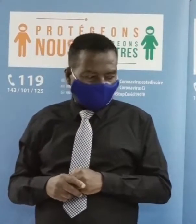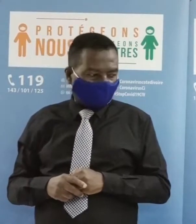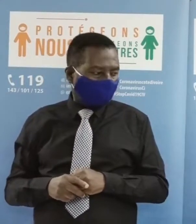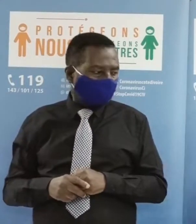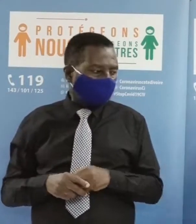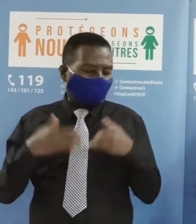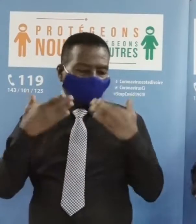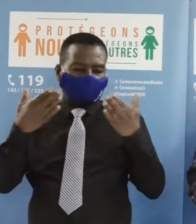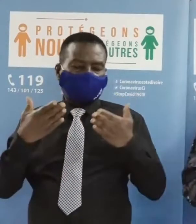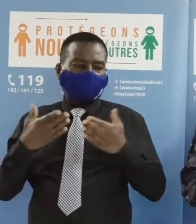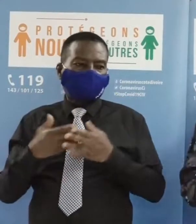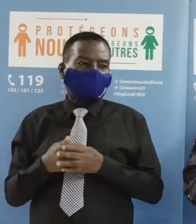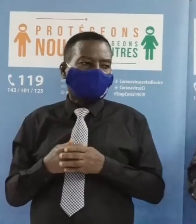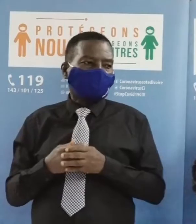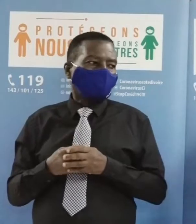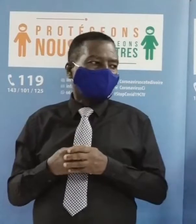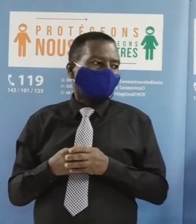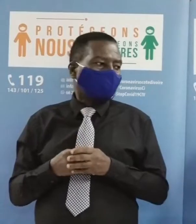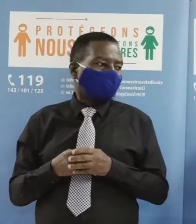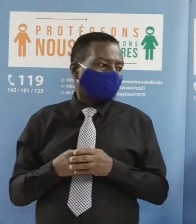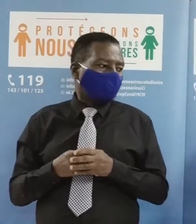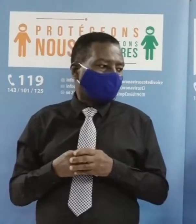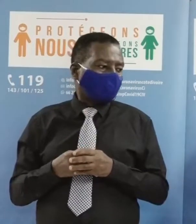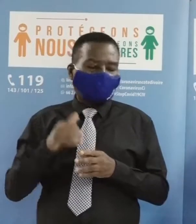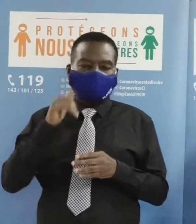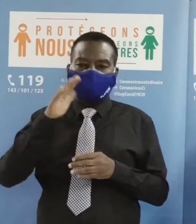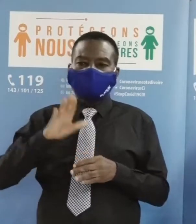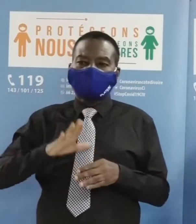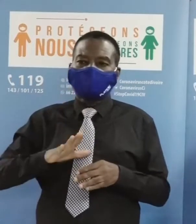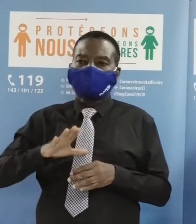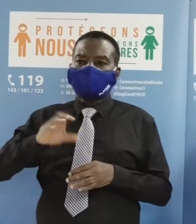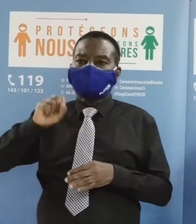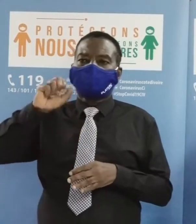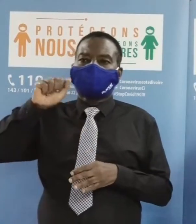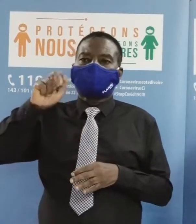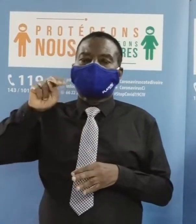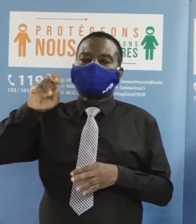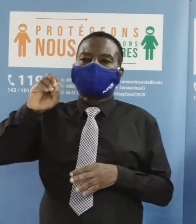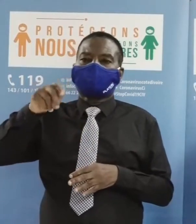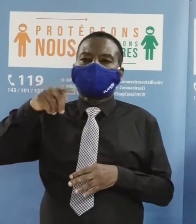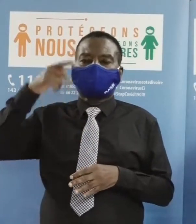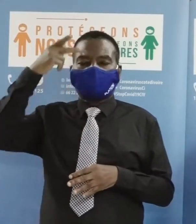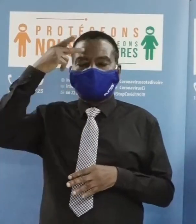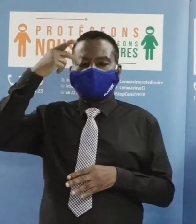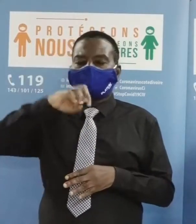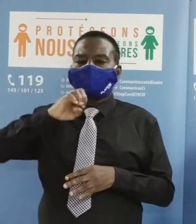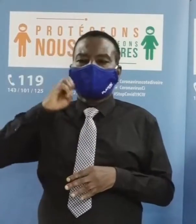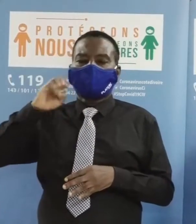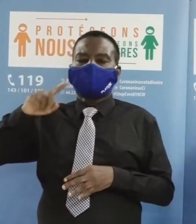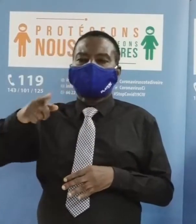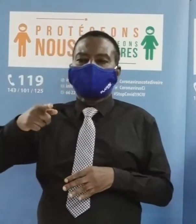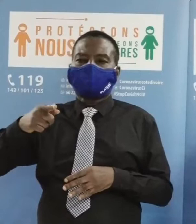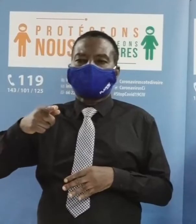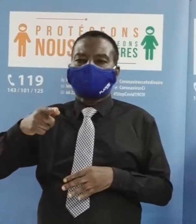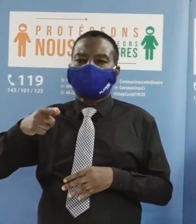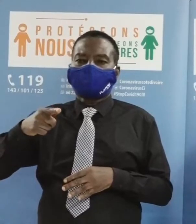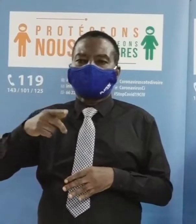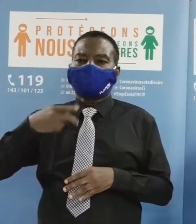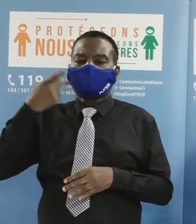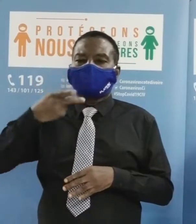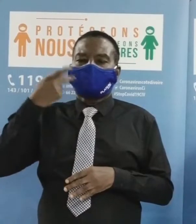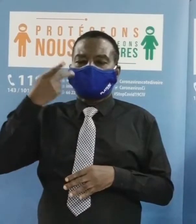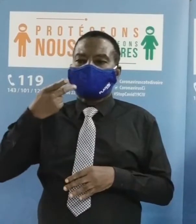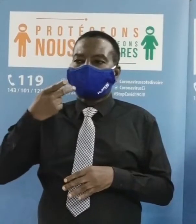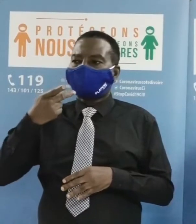merci monsieur sanogo je pense qu'elle a parlé